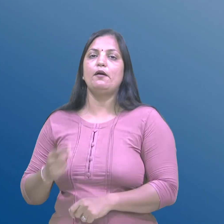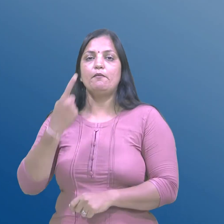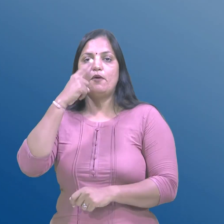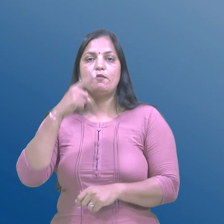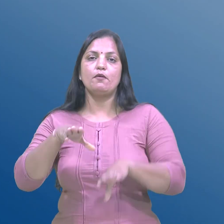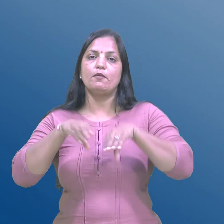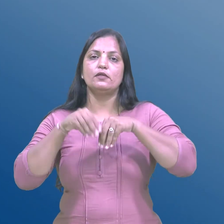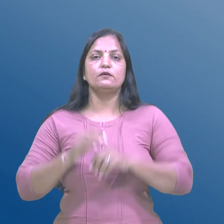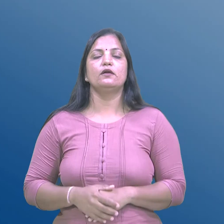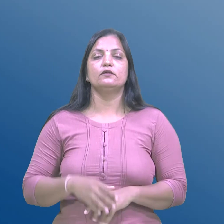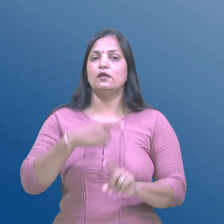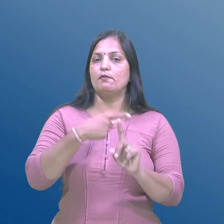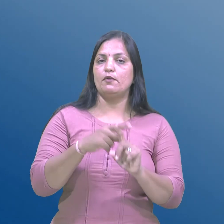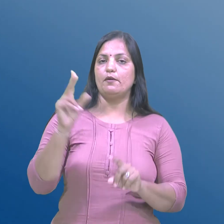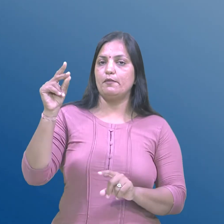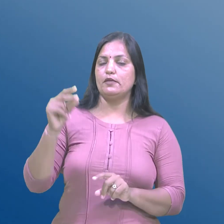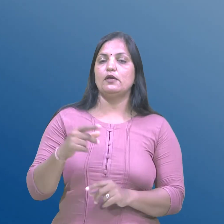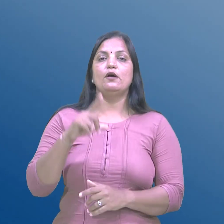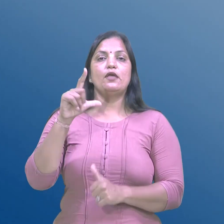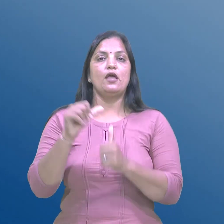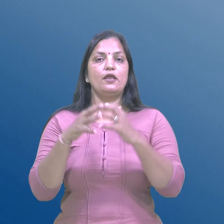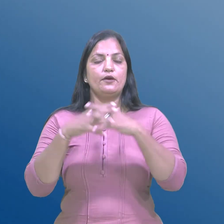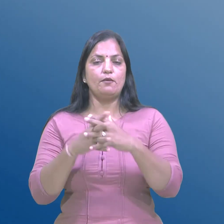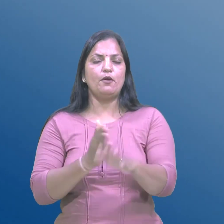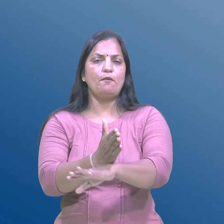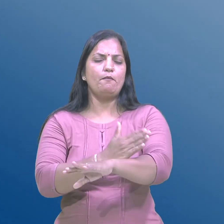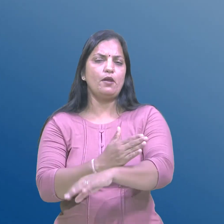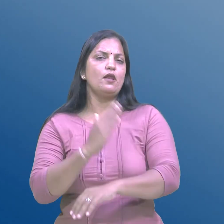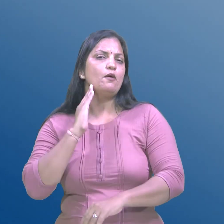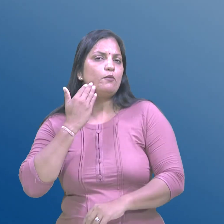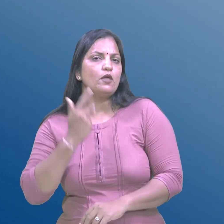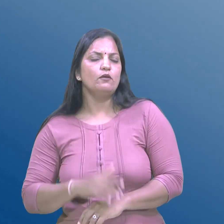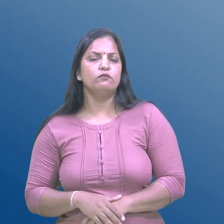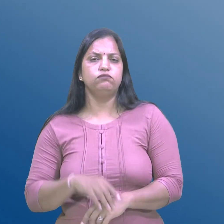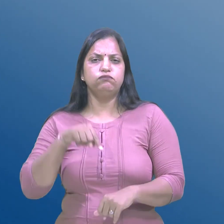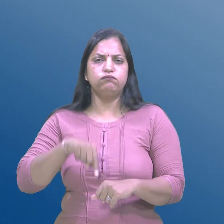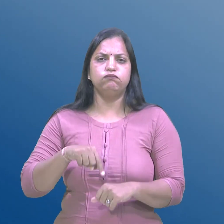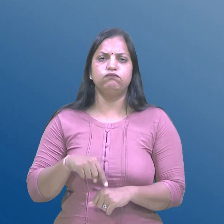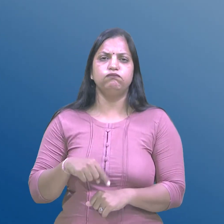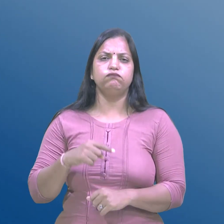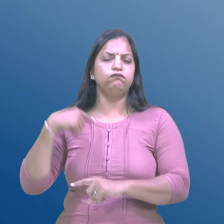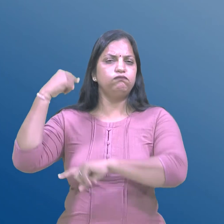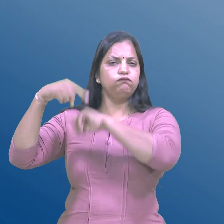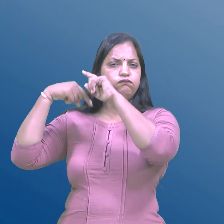બીજું, આ કાયદાના પ્રારંભની તારીખે અને ત્યારથી જે તે સમયે અમલમાં રહેલ અન્ય કોઈ પણ